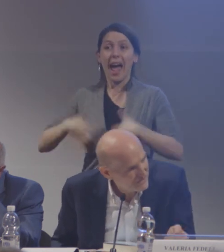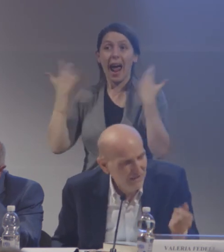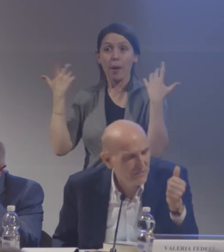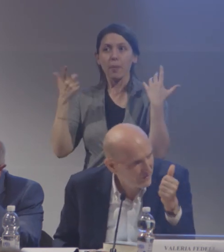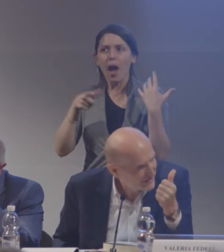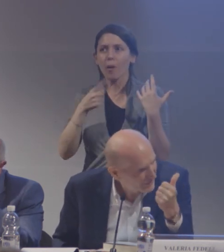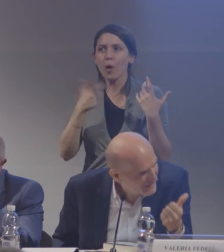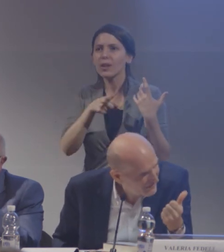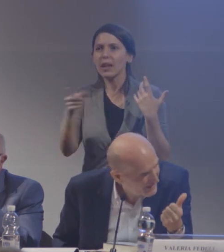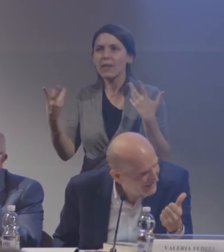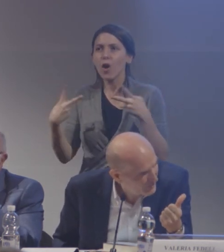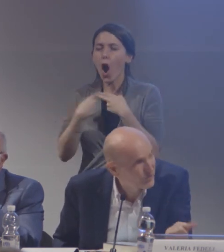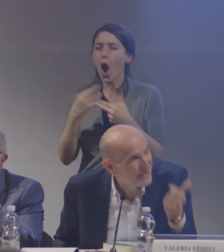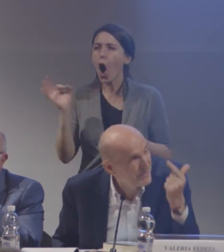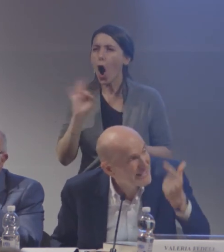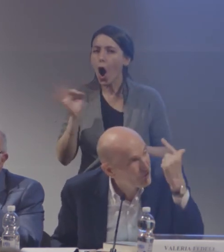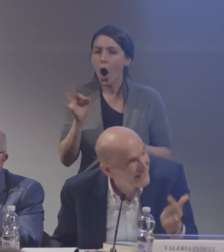non veniva,